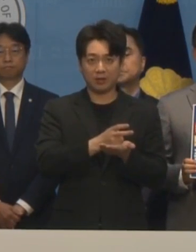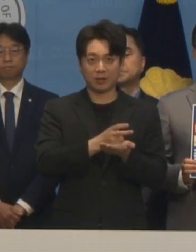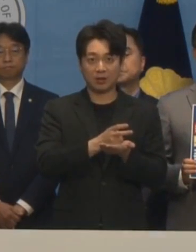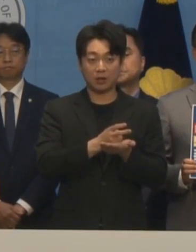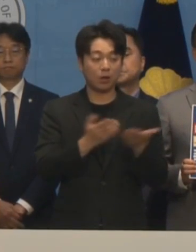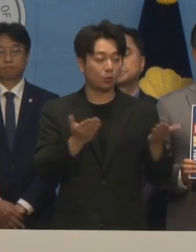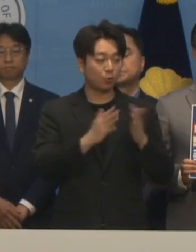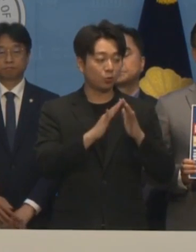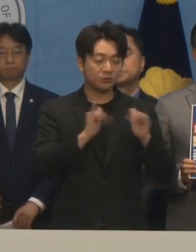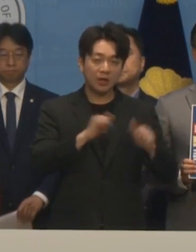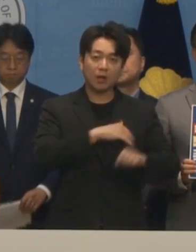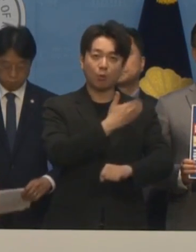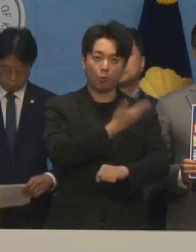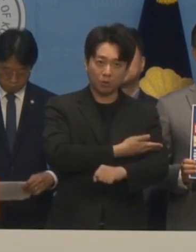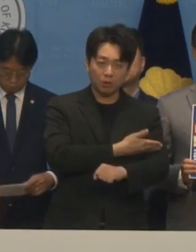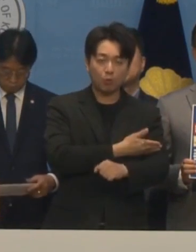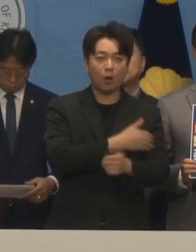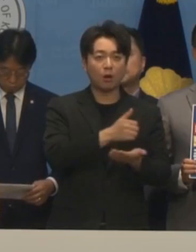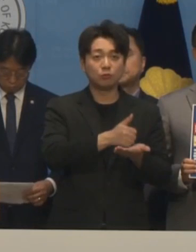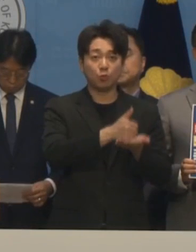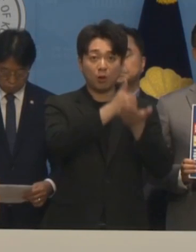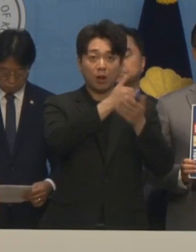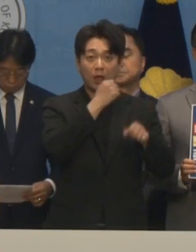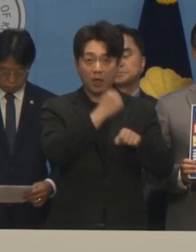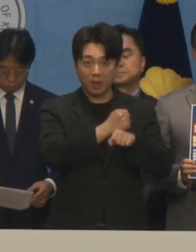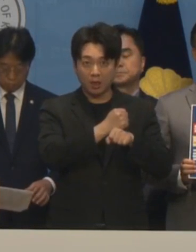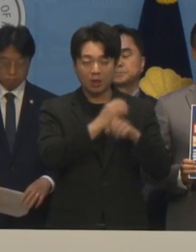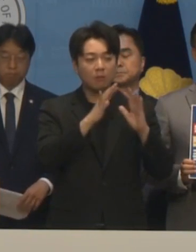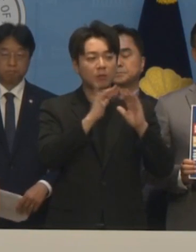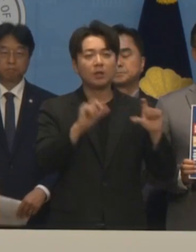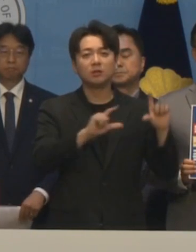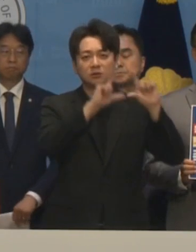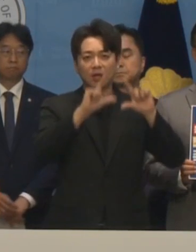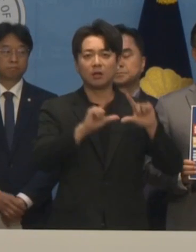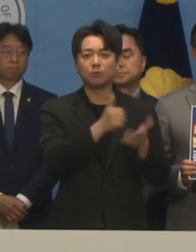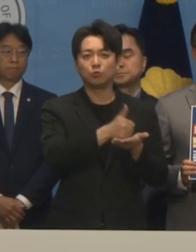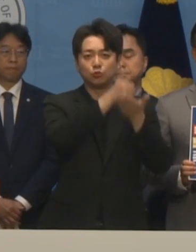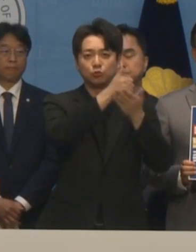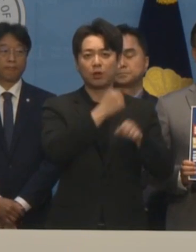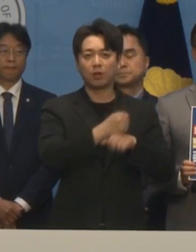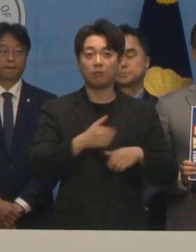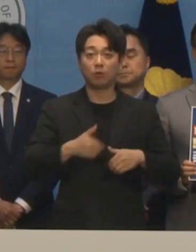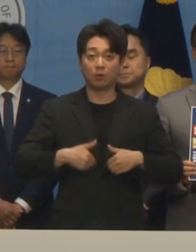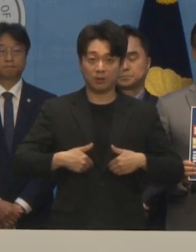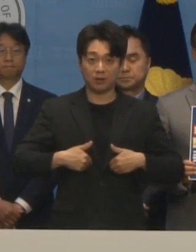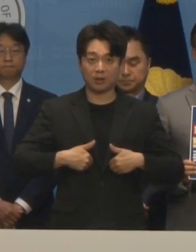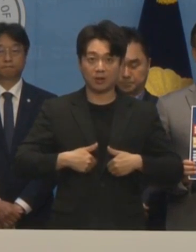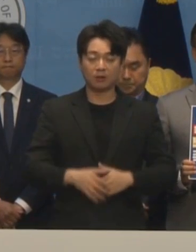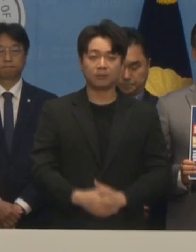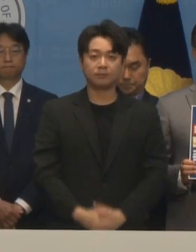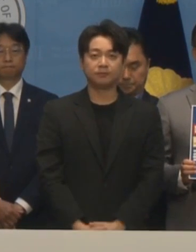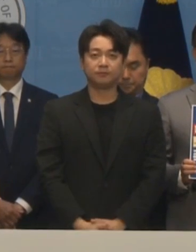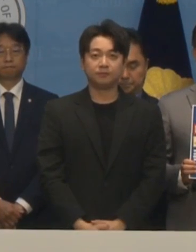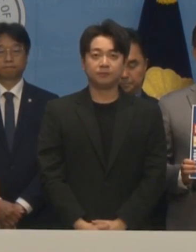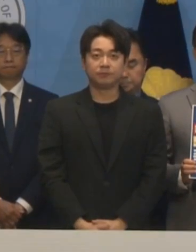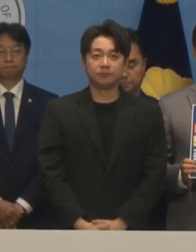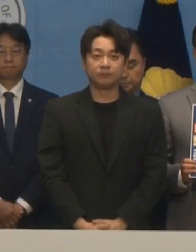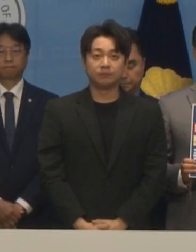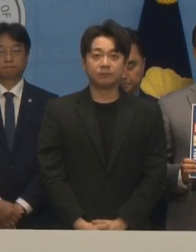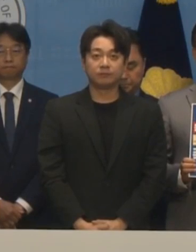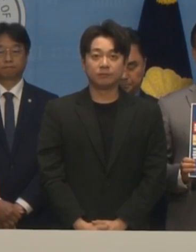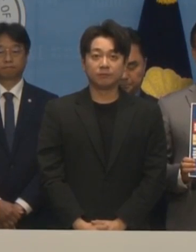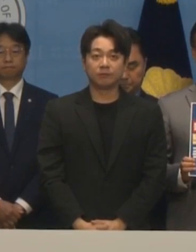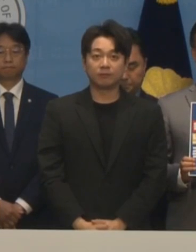노동자의 존엄과 권리를 외면한 민생은 없습니다. 노조법 2, 3조 개정 공포